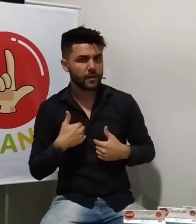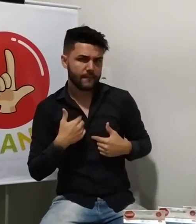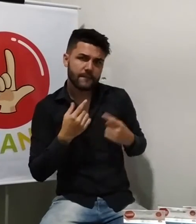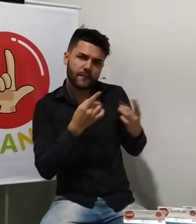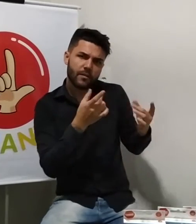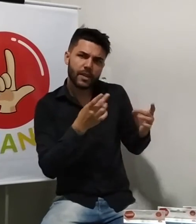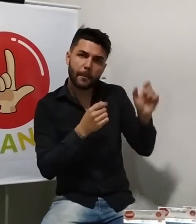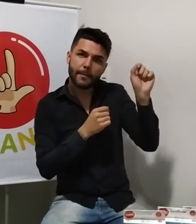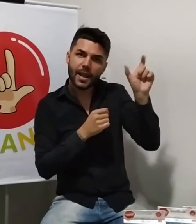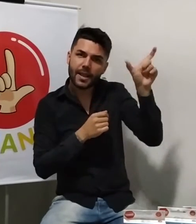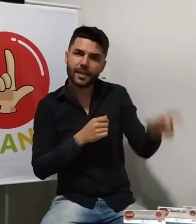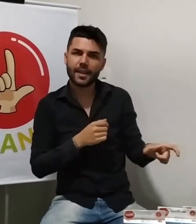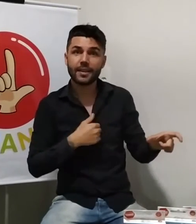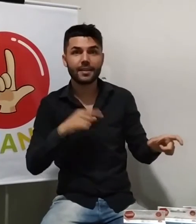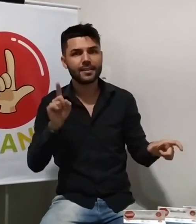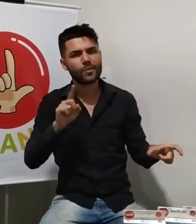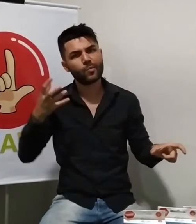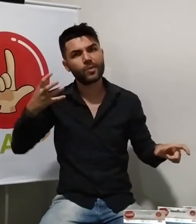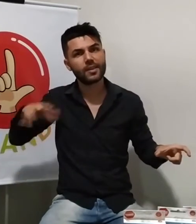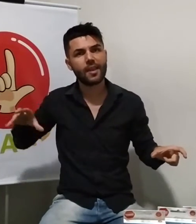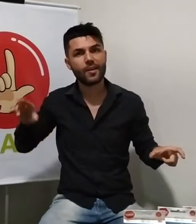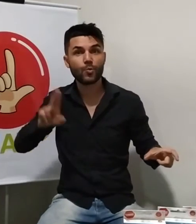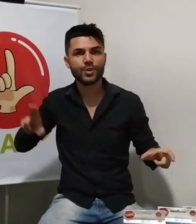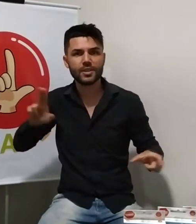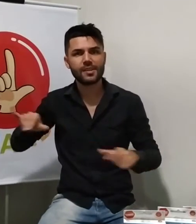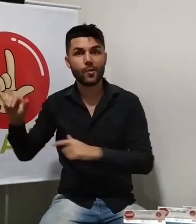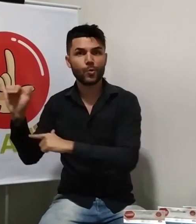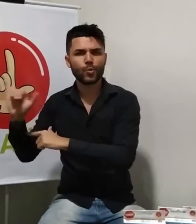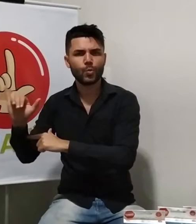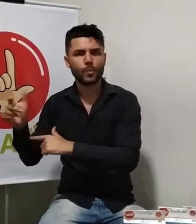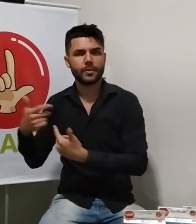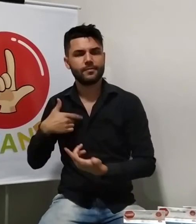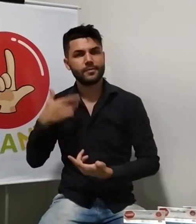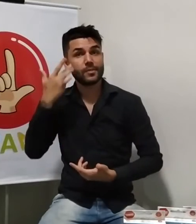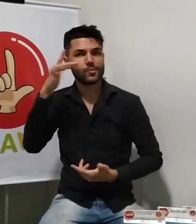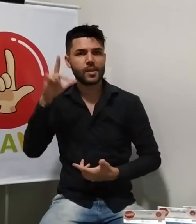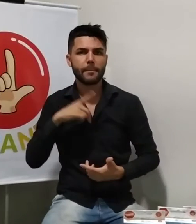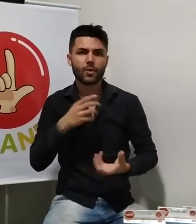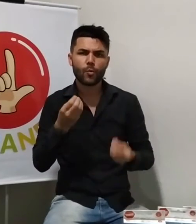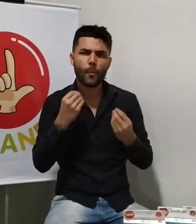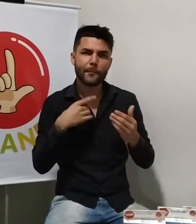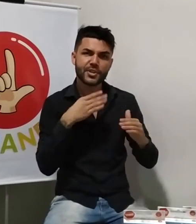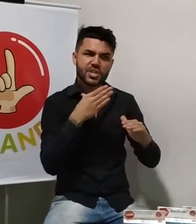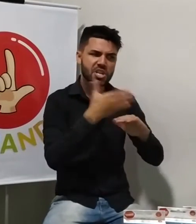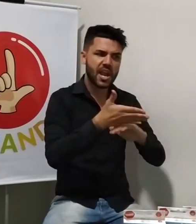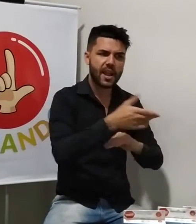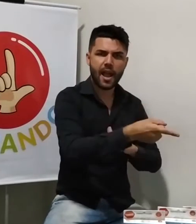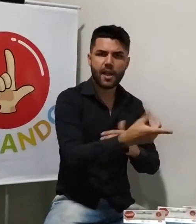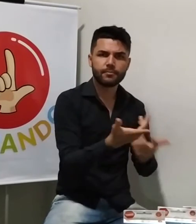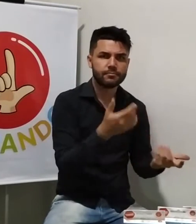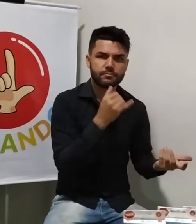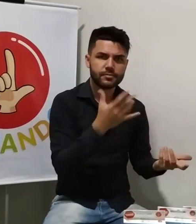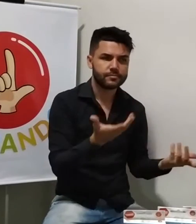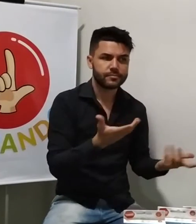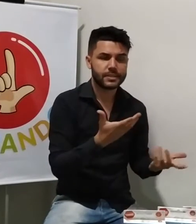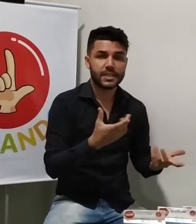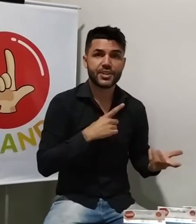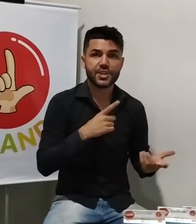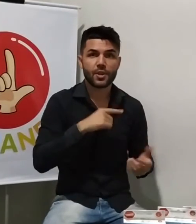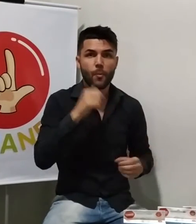tal pessoa, tudo bem? Como é que tá seu pai? Tá tudo bom? E tal, porque eu falei, esse pessoal vai em muita festa, né, badalada, eles não sabem de quem eles conheceram na festa. Eu fiz um